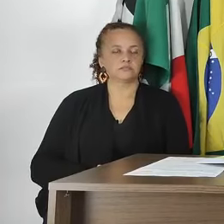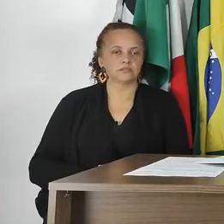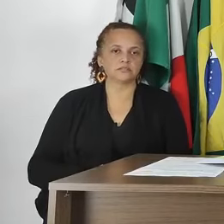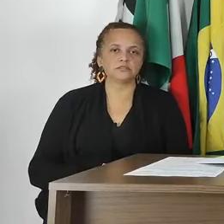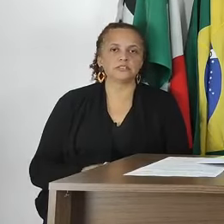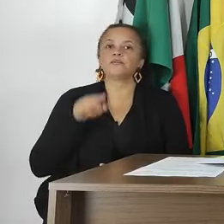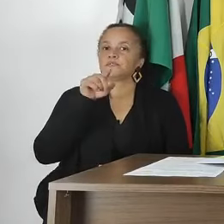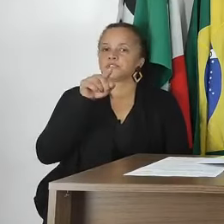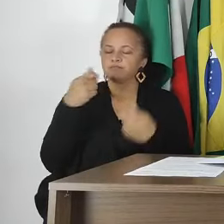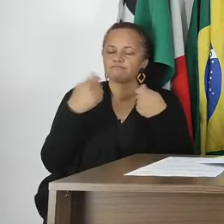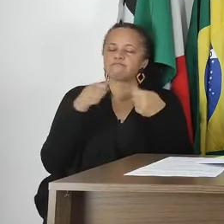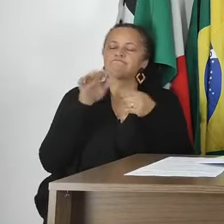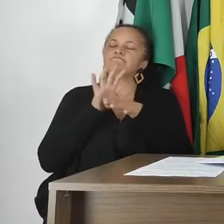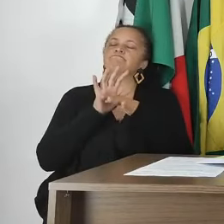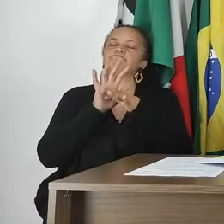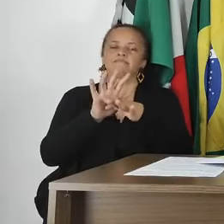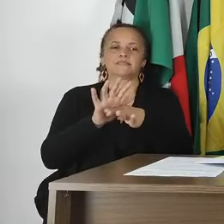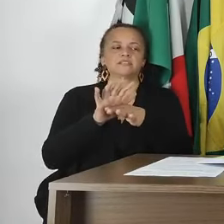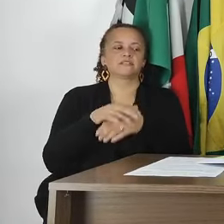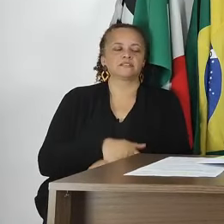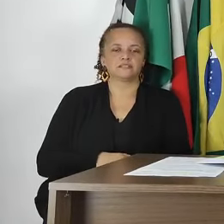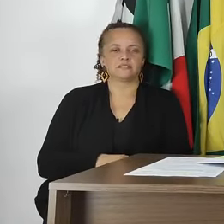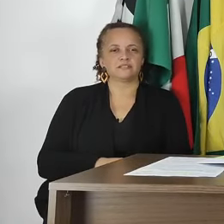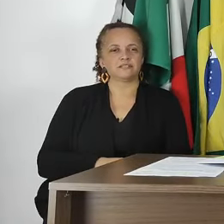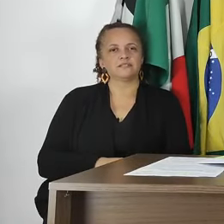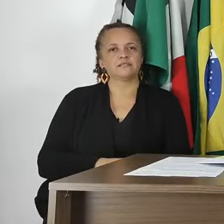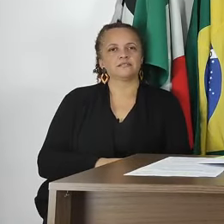missionária. É você apoiar, é você estar